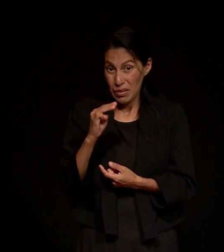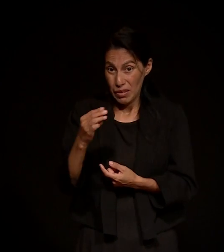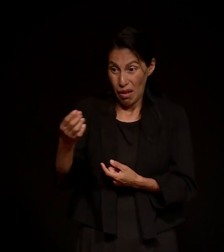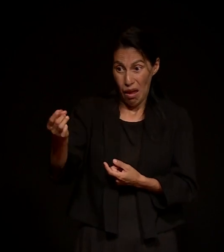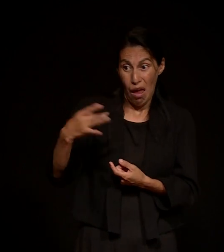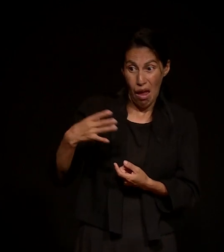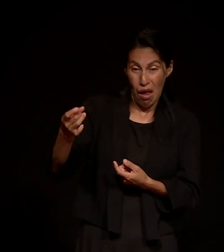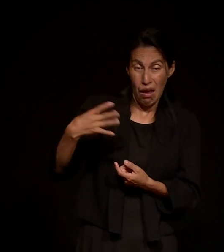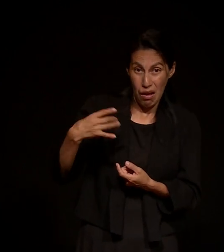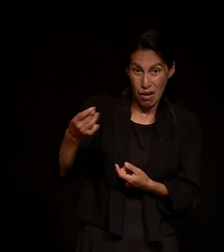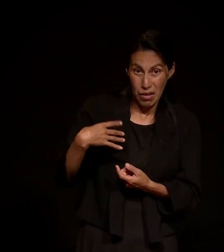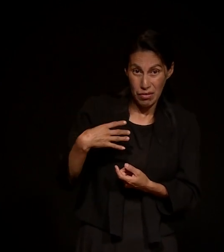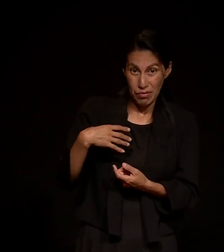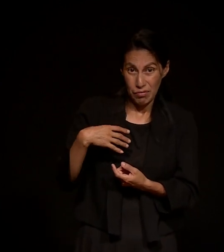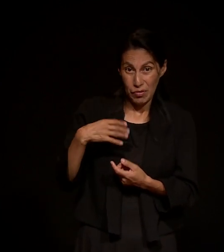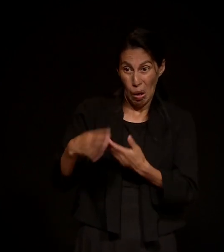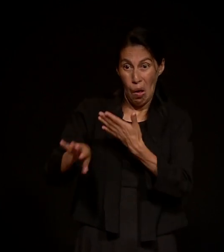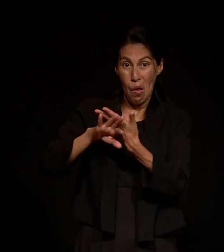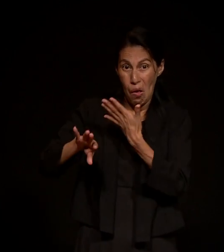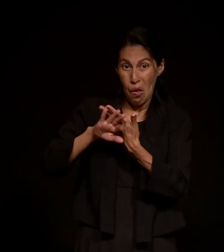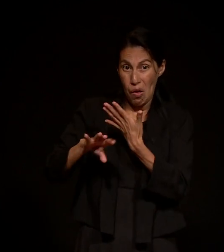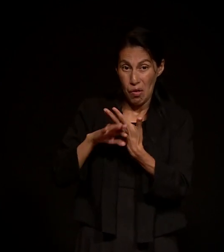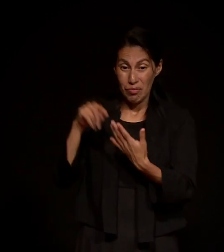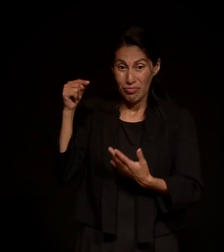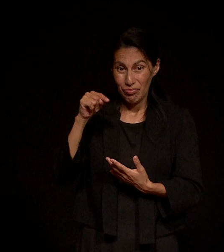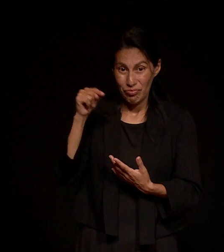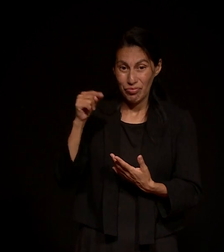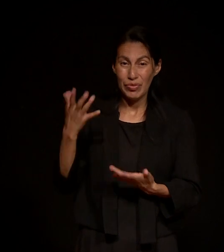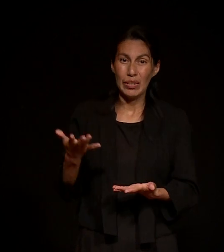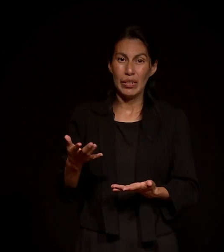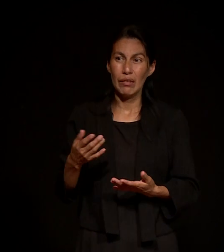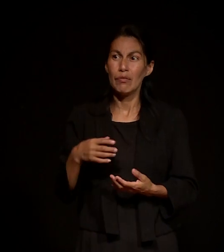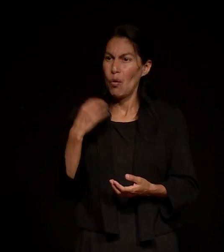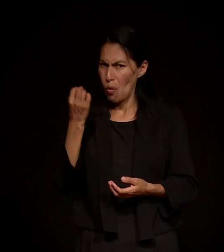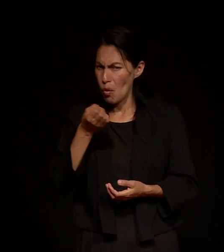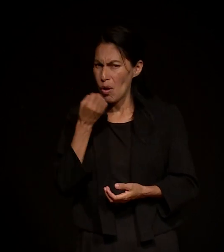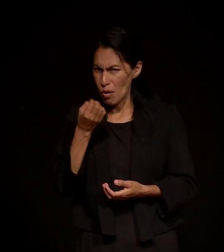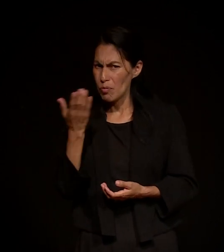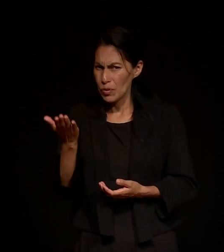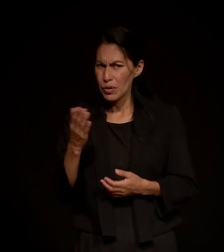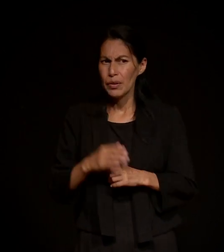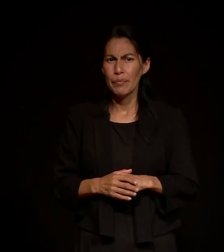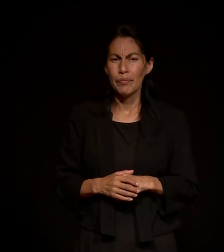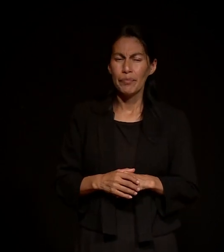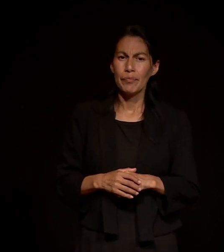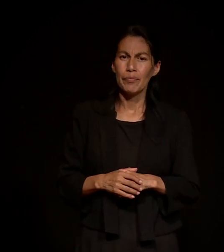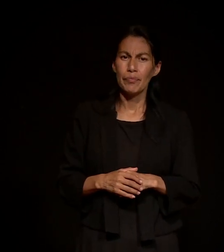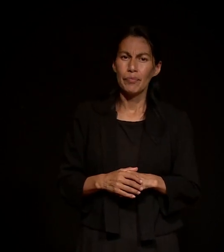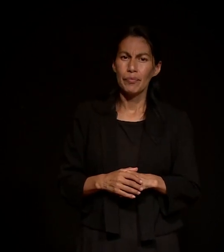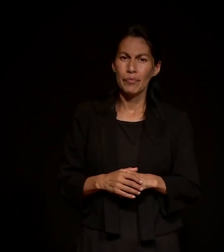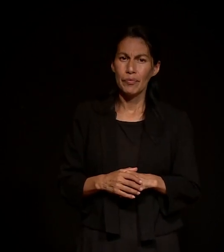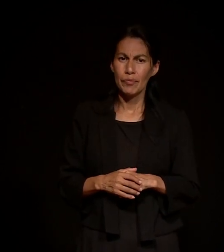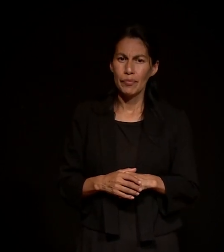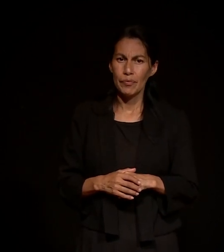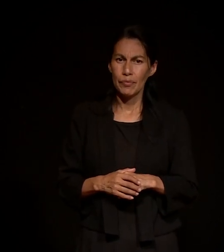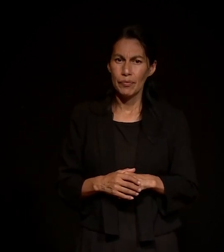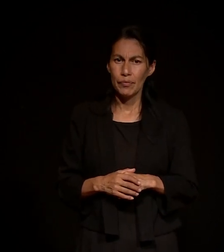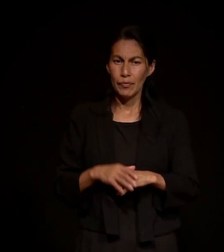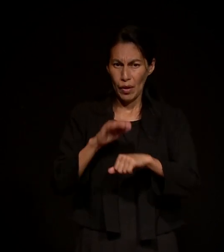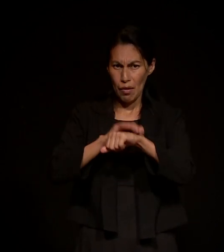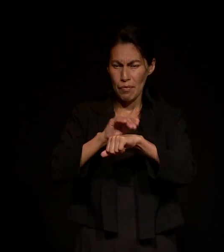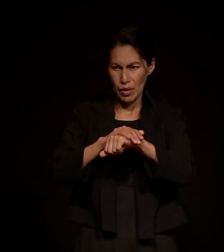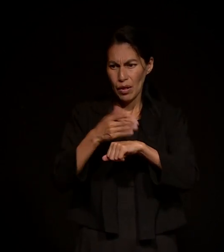de amenaza. Está muy asustada. Vamos a estar orando por ella, desde luego, Nayide. Vamos a estar